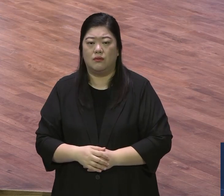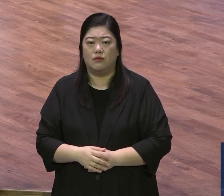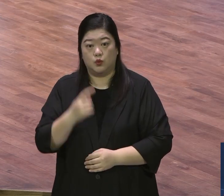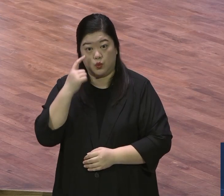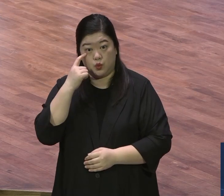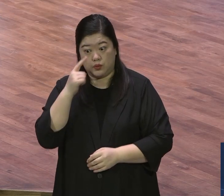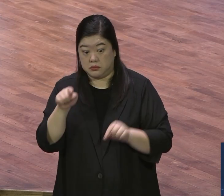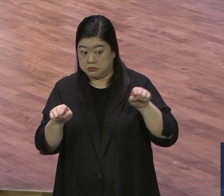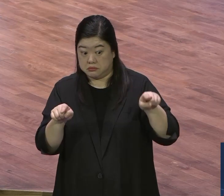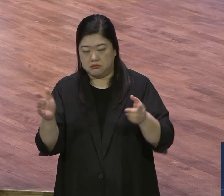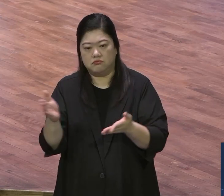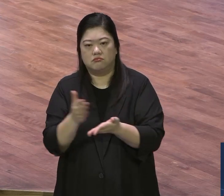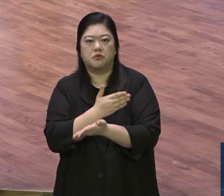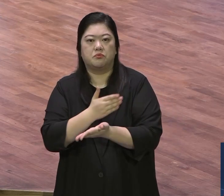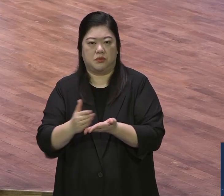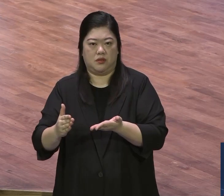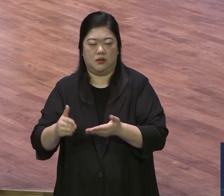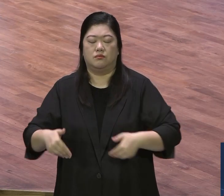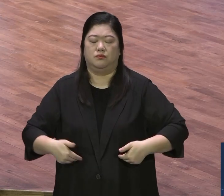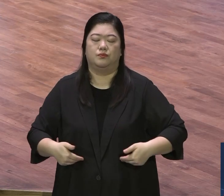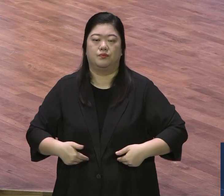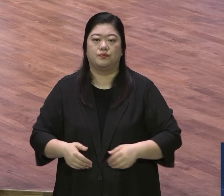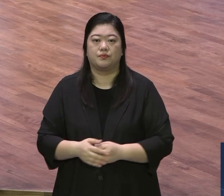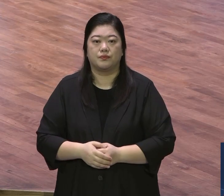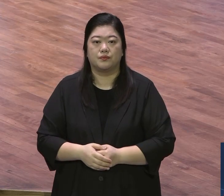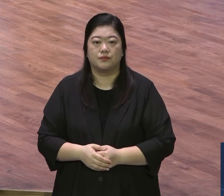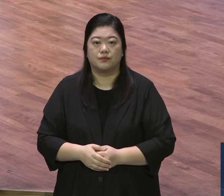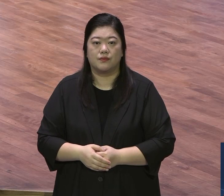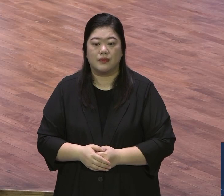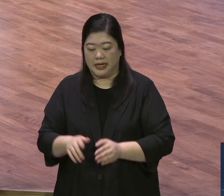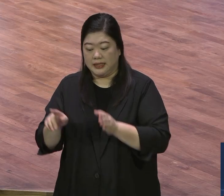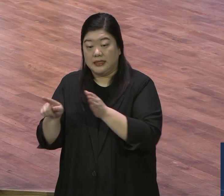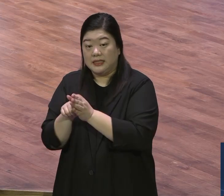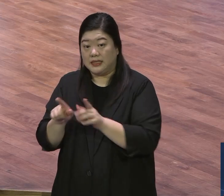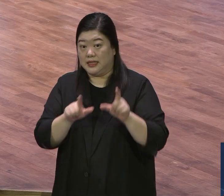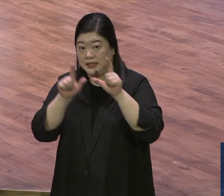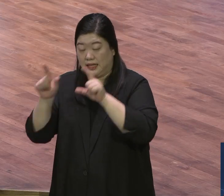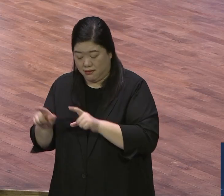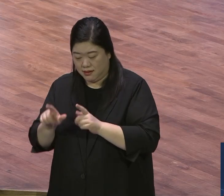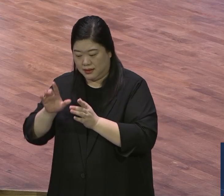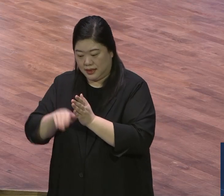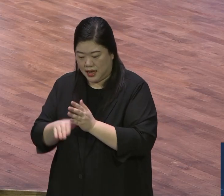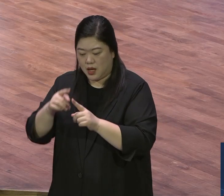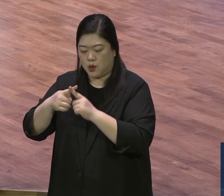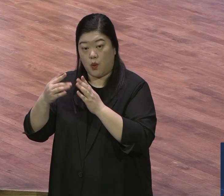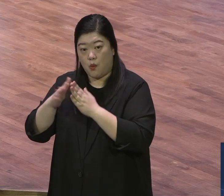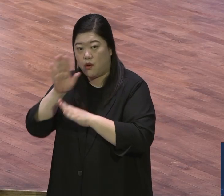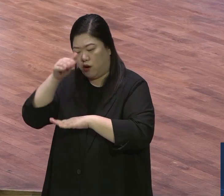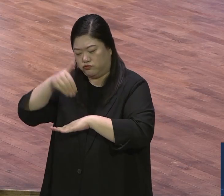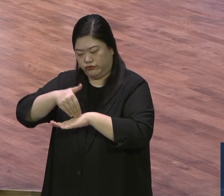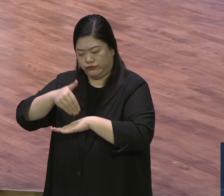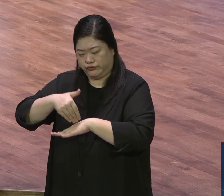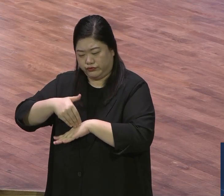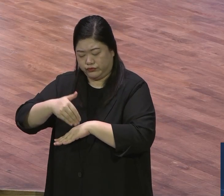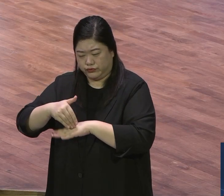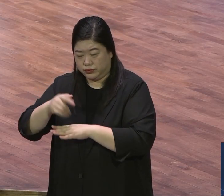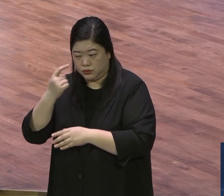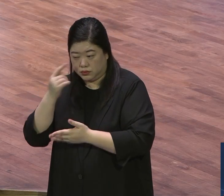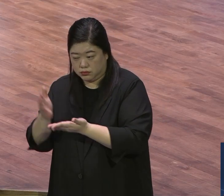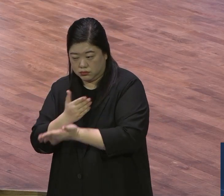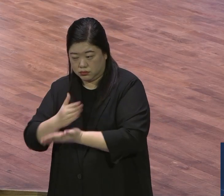영적 분별을 배우게 되면요 세상에 나가서 절대 실패하지 않습니다. 하나님의 분별력을 주신다는 것.